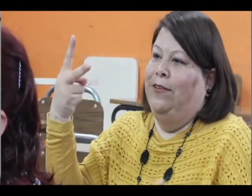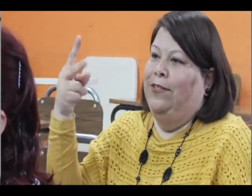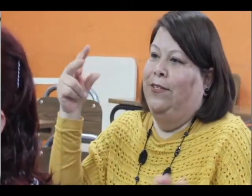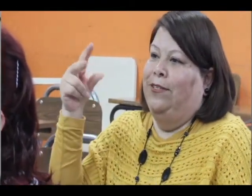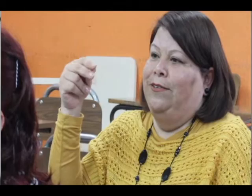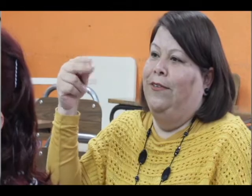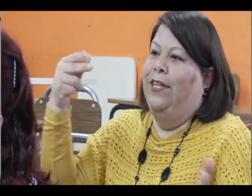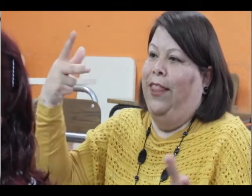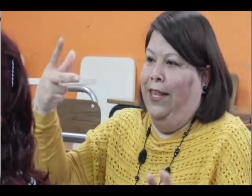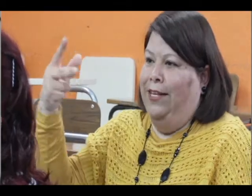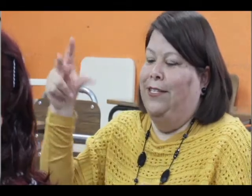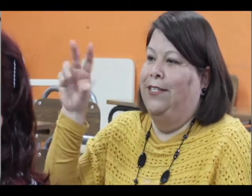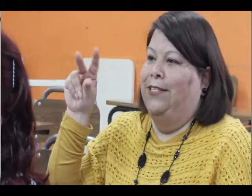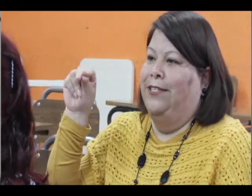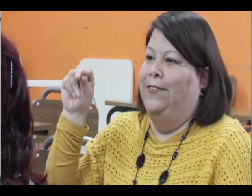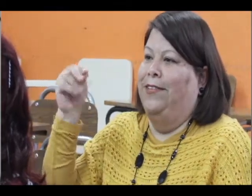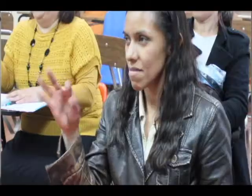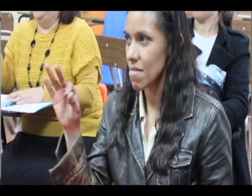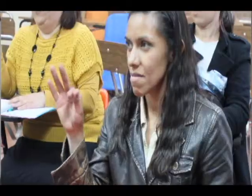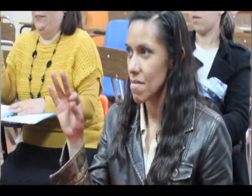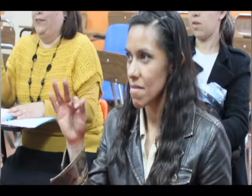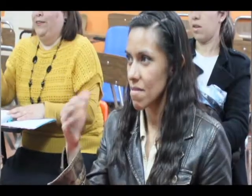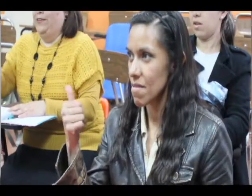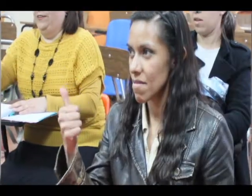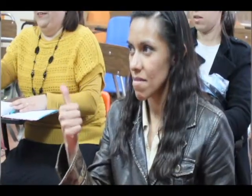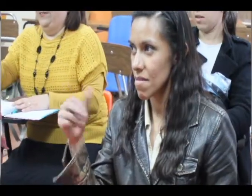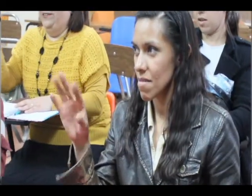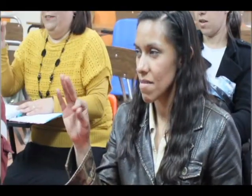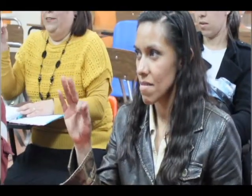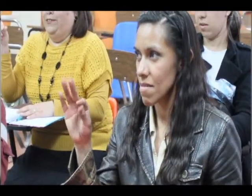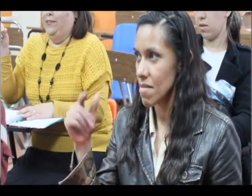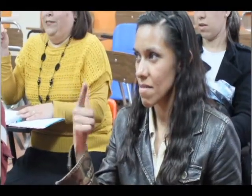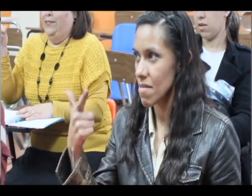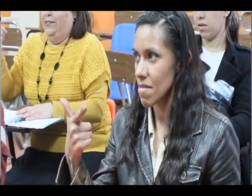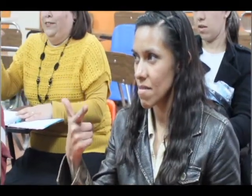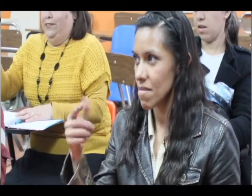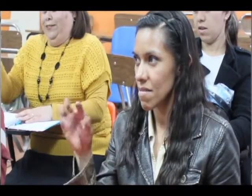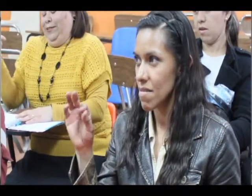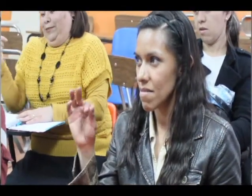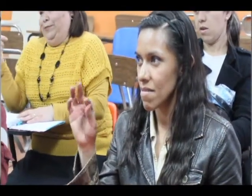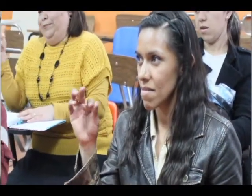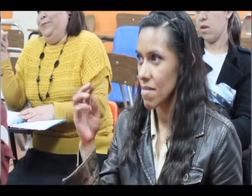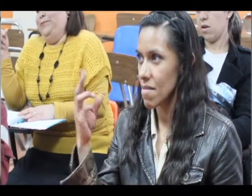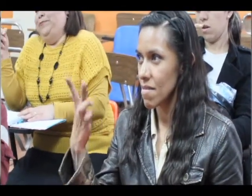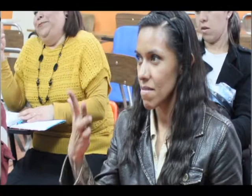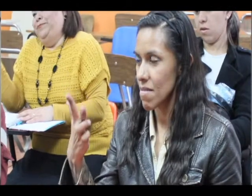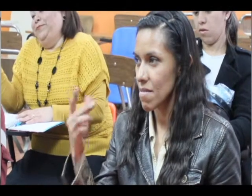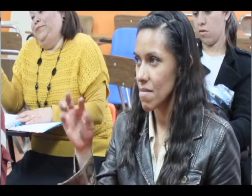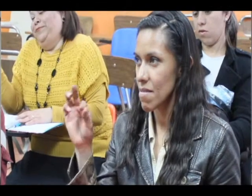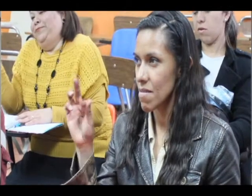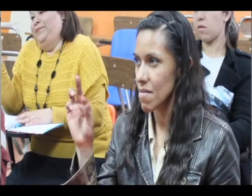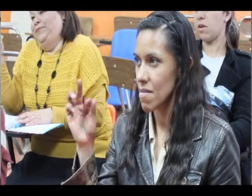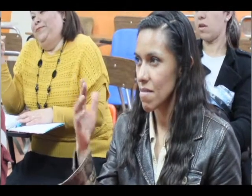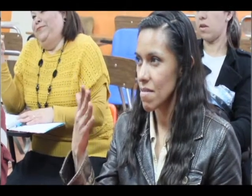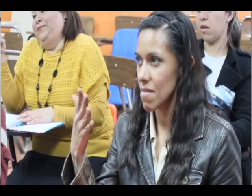este curso de lenguaje de señas. Porque no le ven la necesidad, no le ven una inversión, pero, ya viéndolo bien,